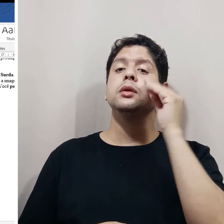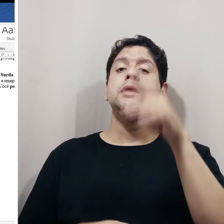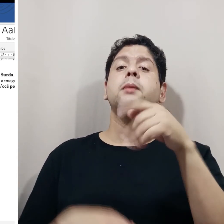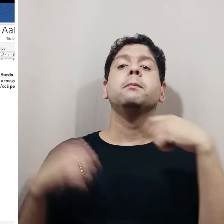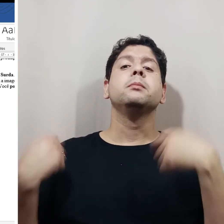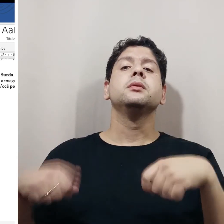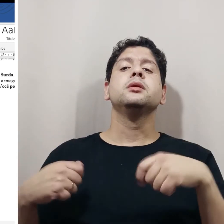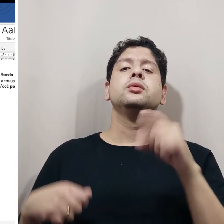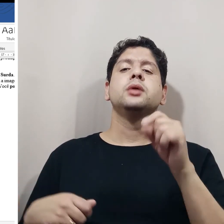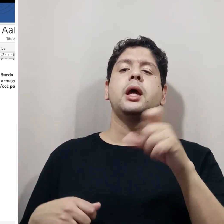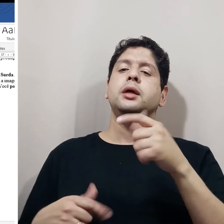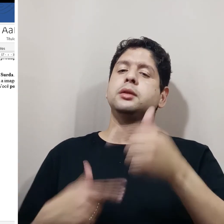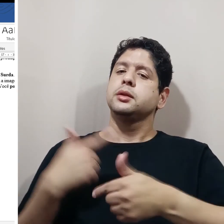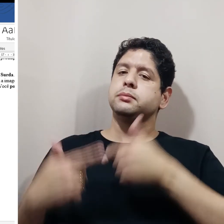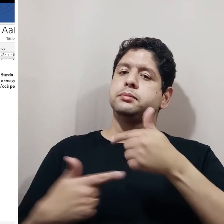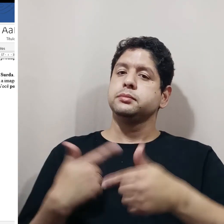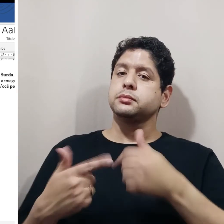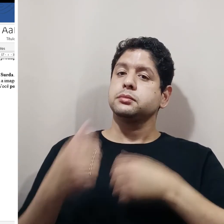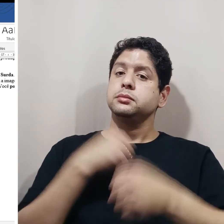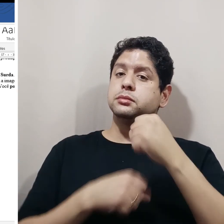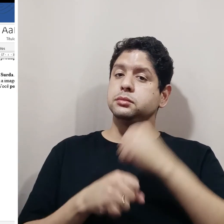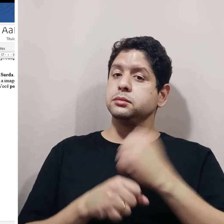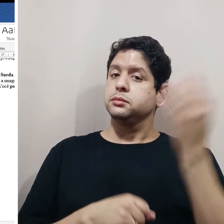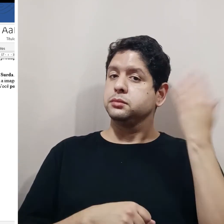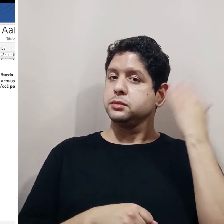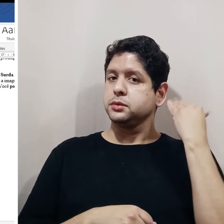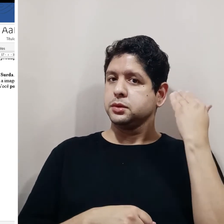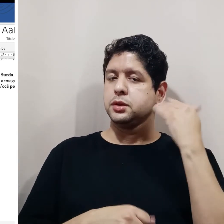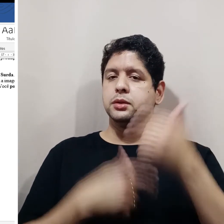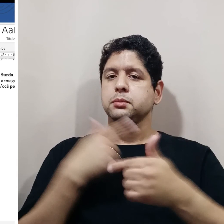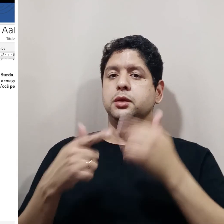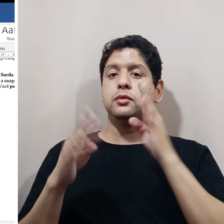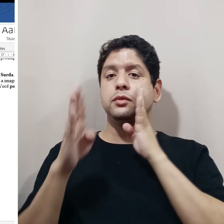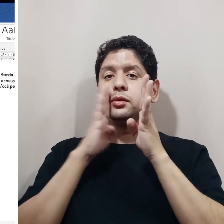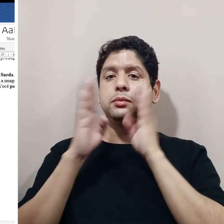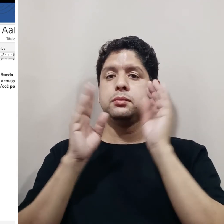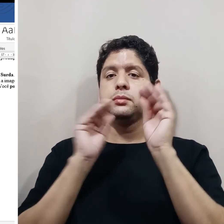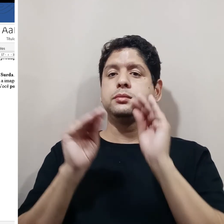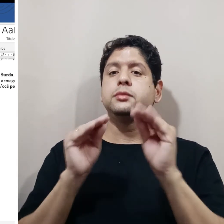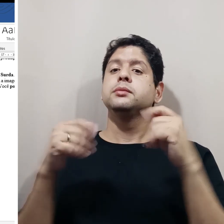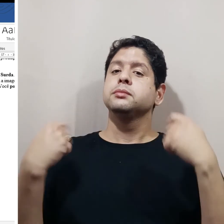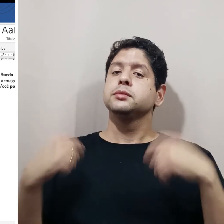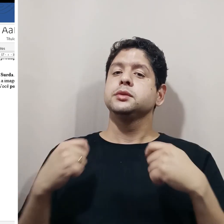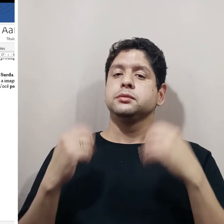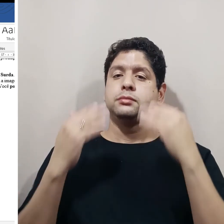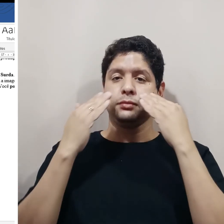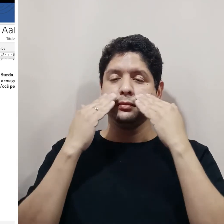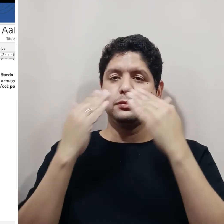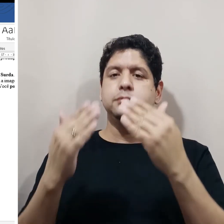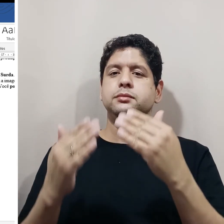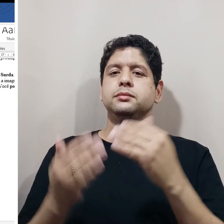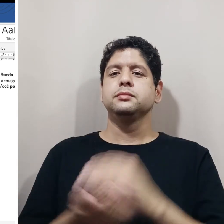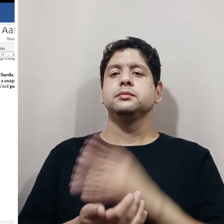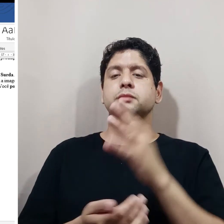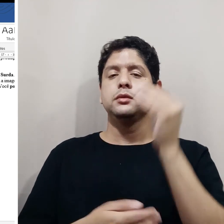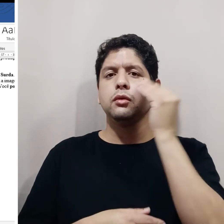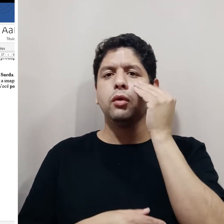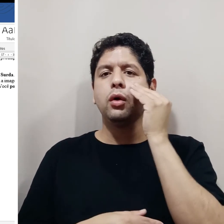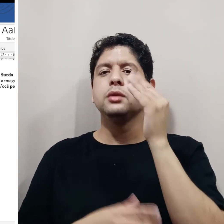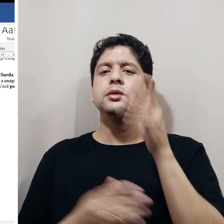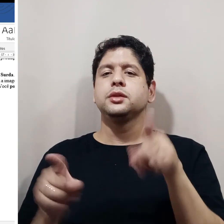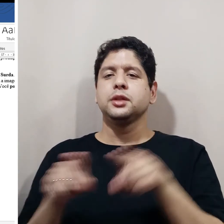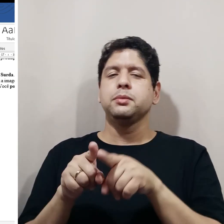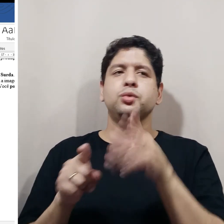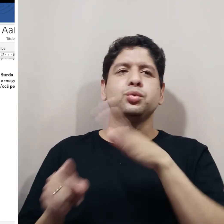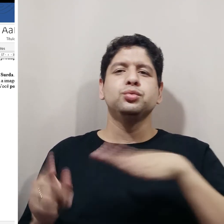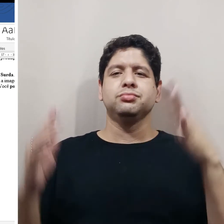né? Claro, vocês vão fazer a sua, né? Cada um faz a sua, mas é só para a gente mostrar aqui, e merece, né? É um trabalho que foi feito no